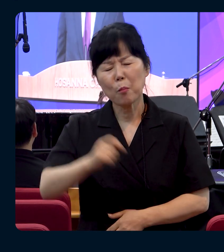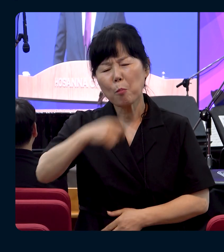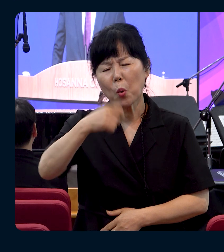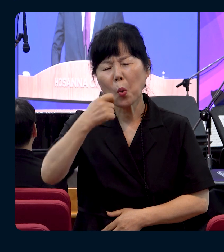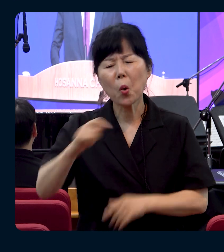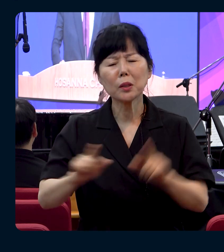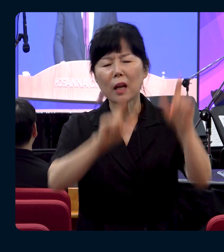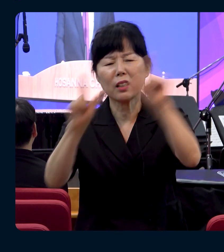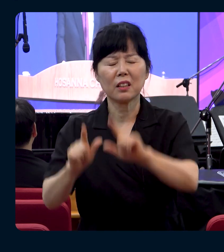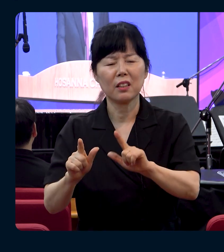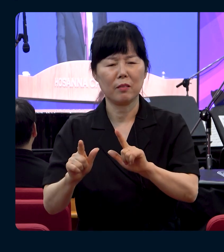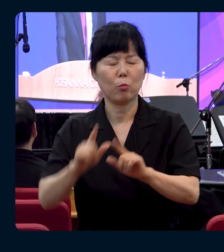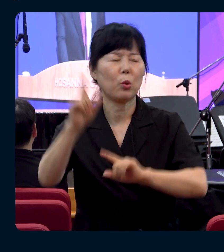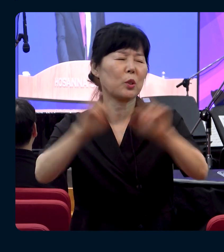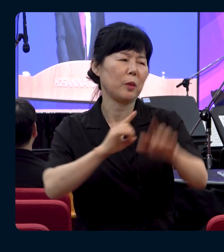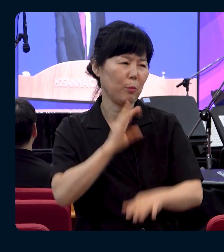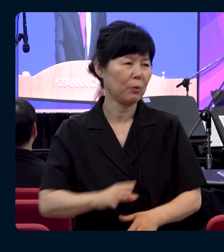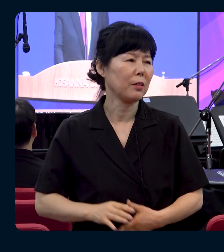거죠.